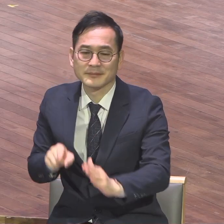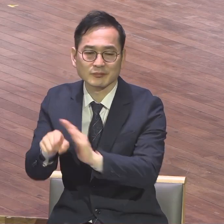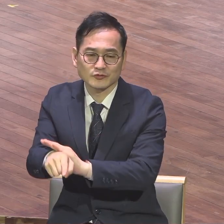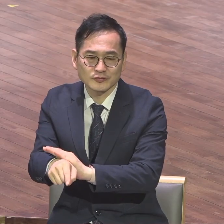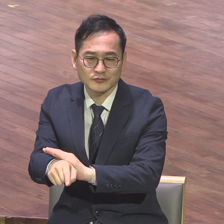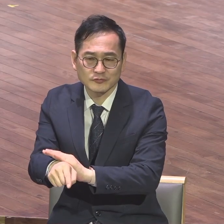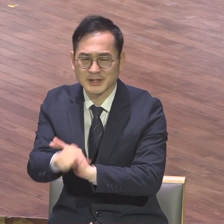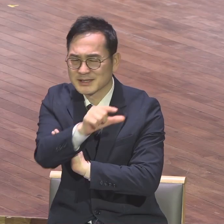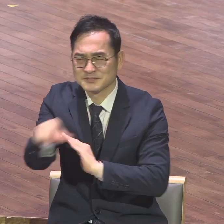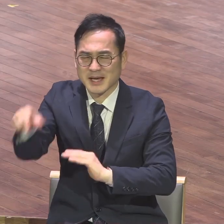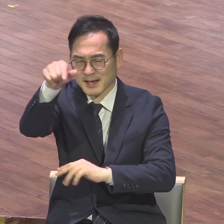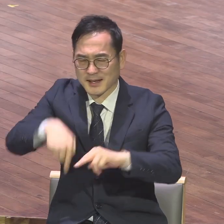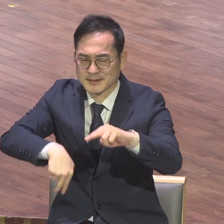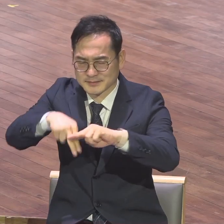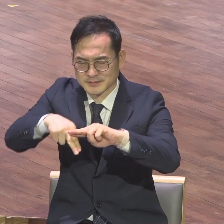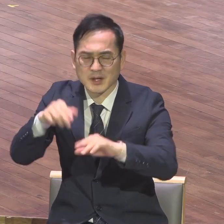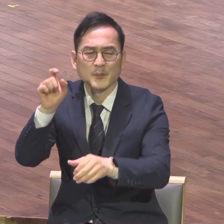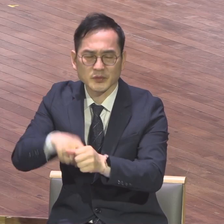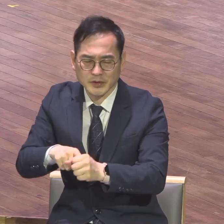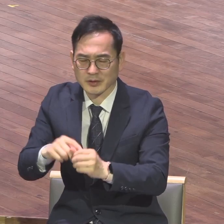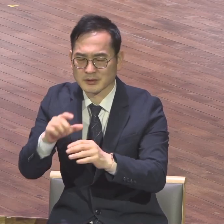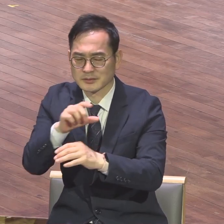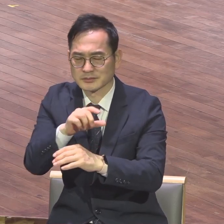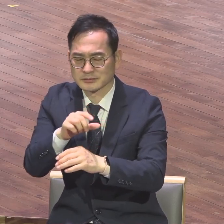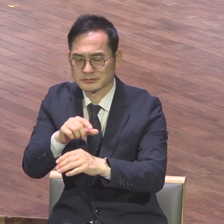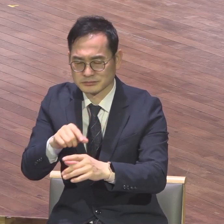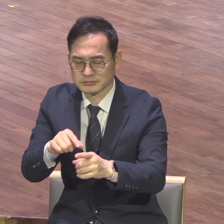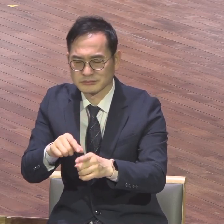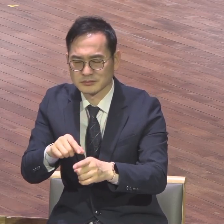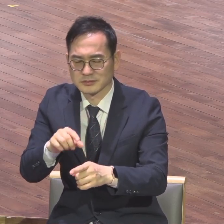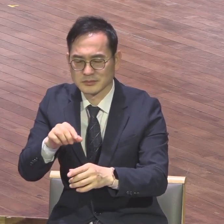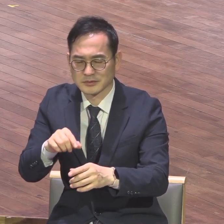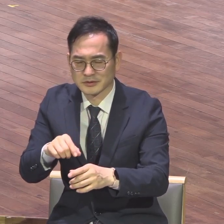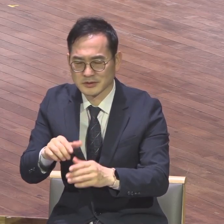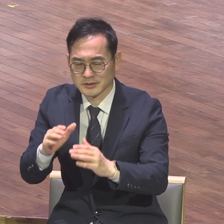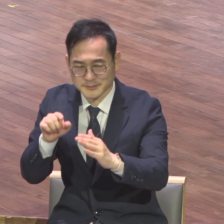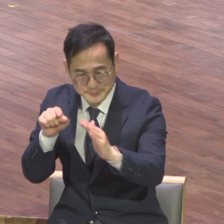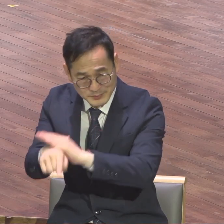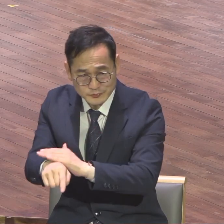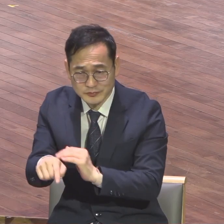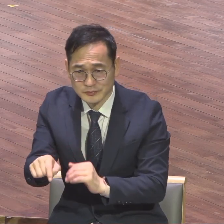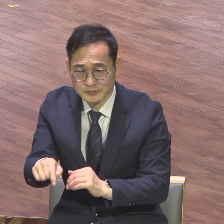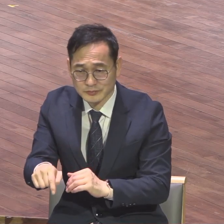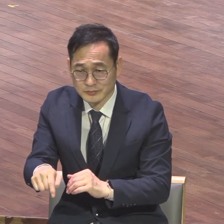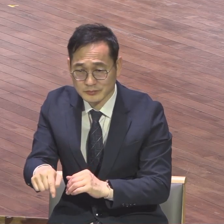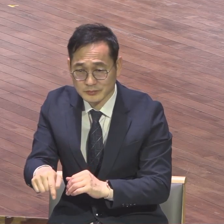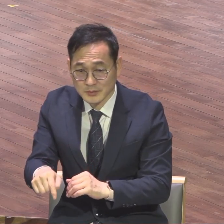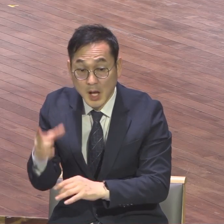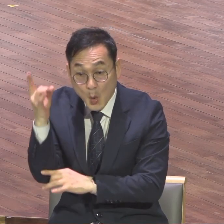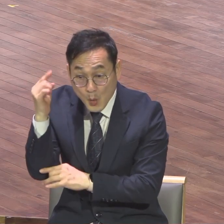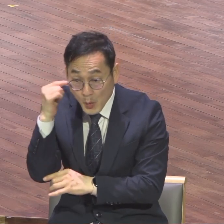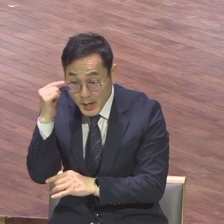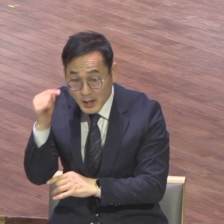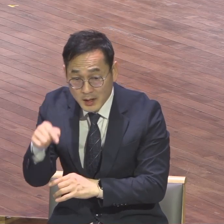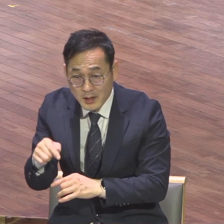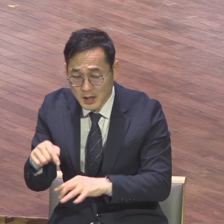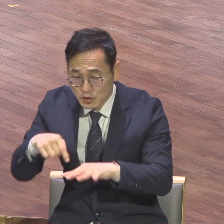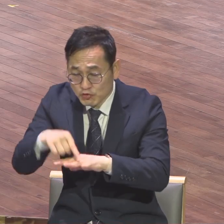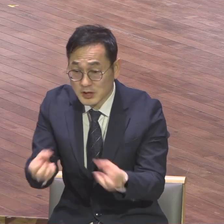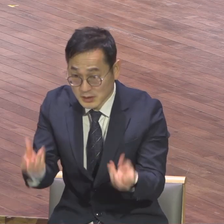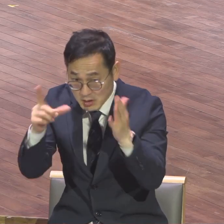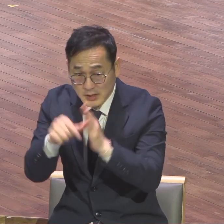영적으로 큰 의미가 있습니다. 유월절 기간에 이스라엘 사람들이 가장 많이 모입니다. 예루살렘으로.